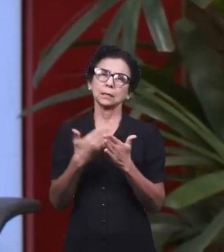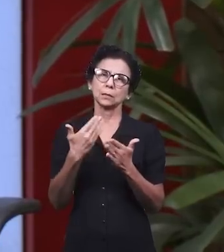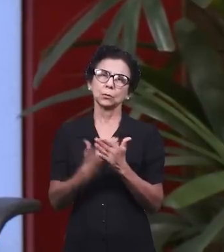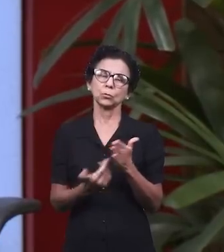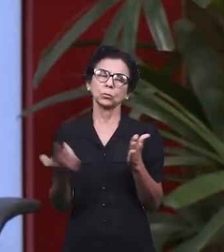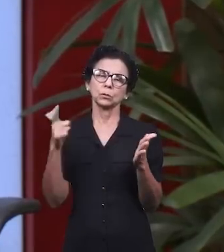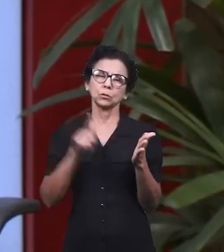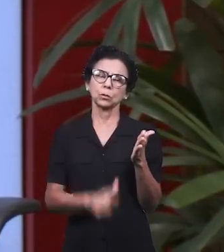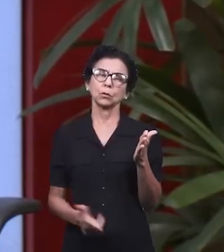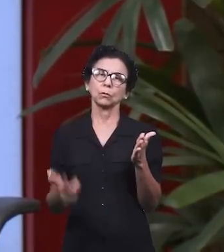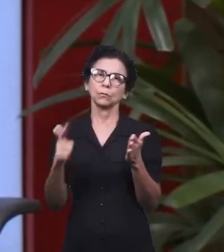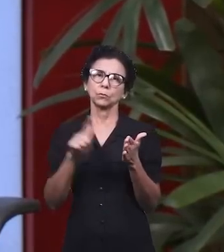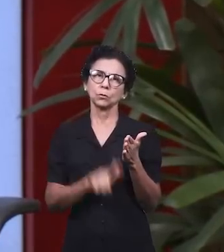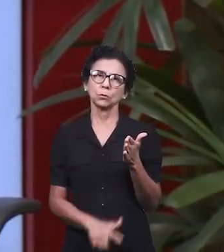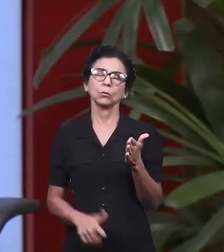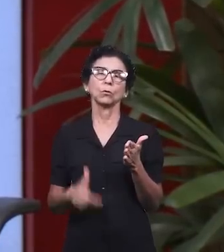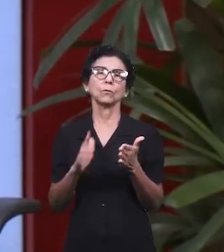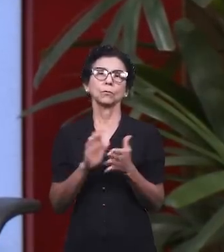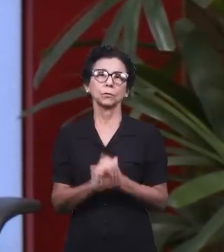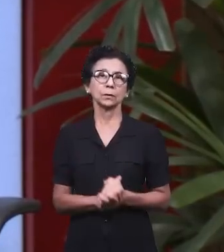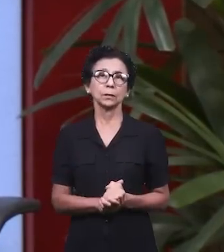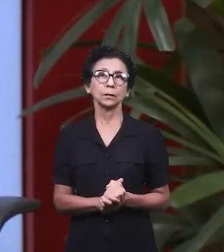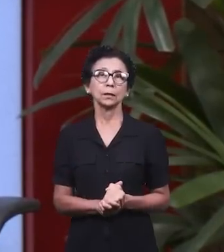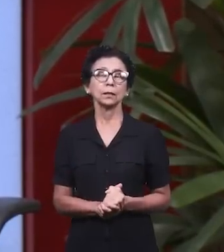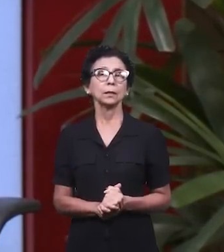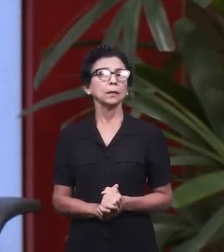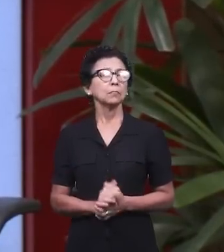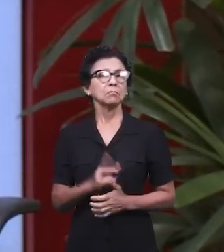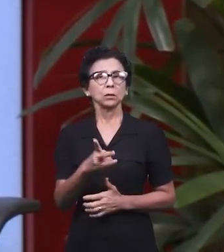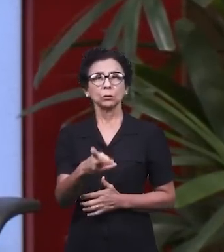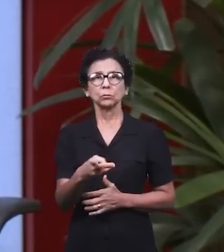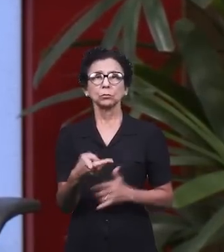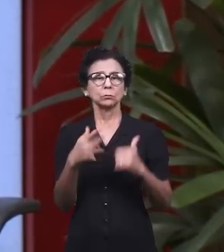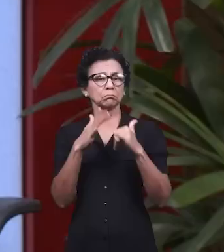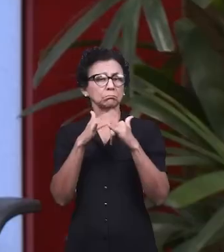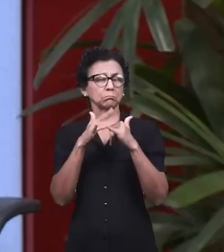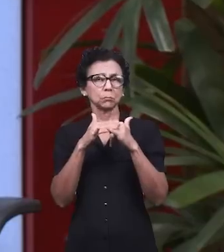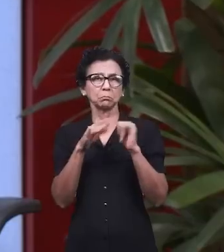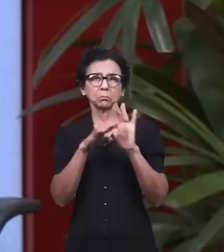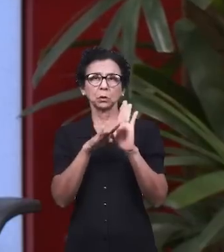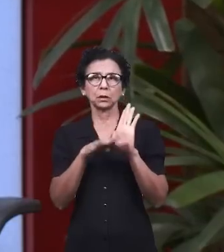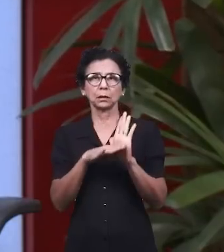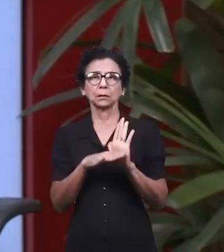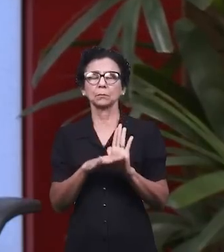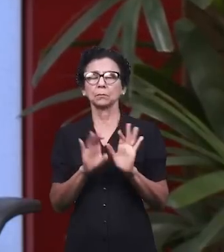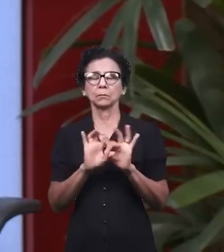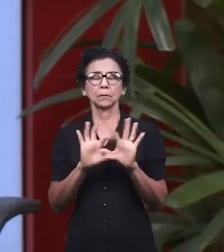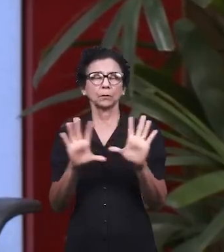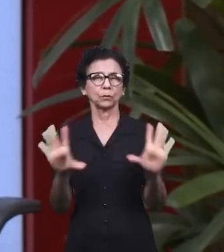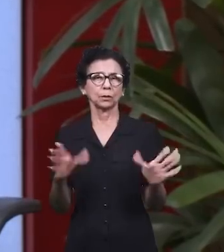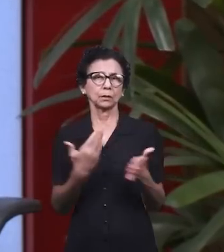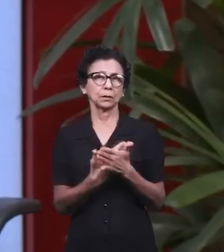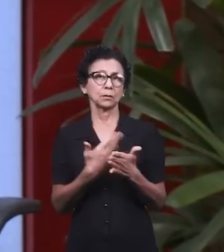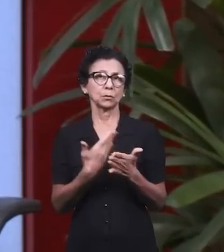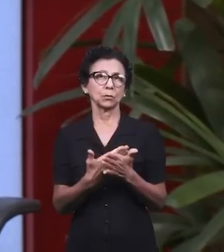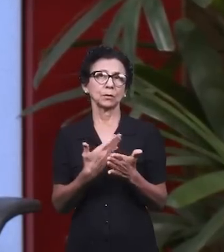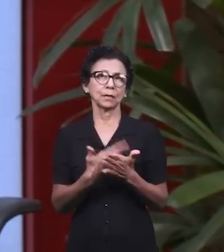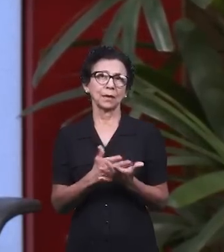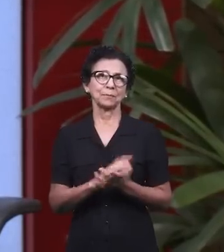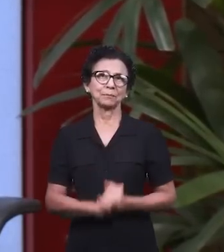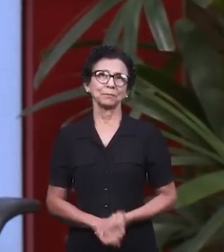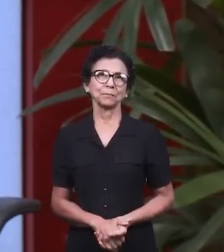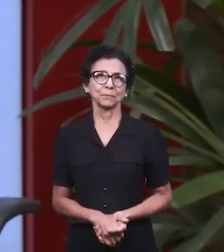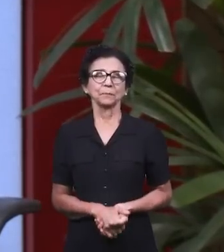irmãos têm essa oportunidade, porque esse programa vai ficar no nosso canal do YouTube, então os irmãos podem ficar à vontade para estudar o quanto